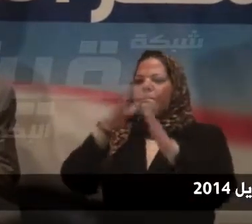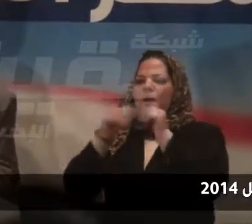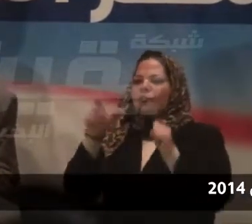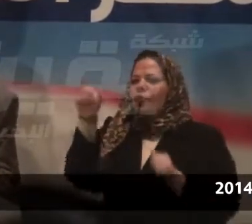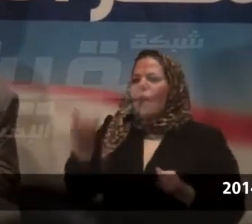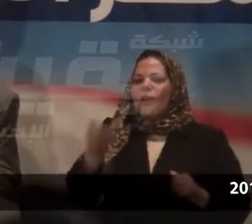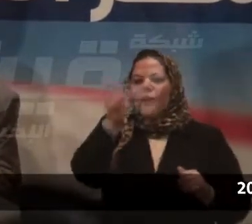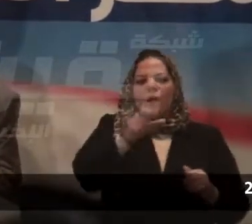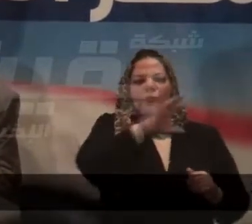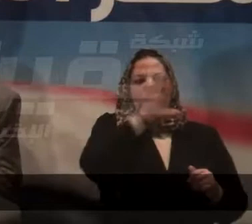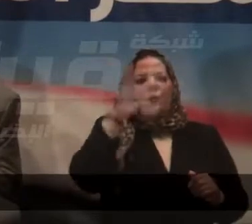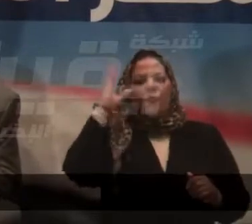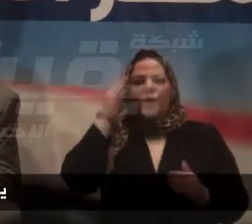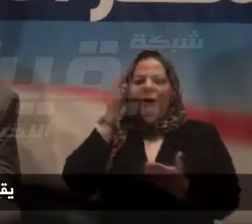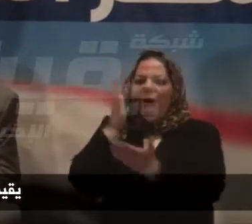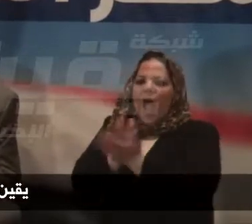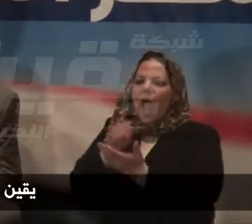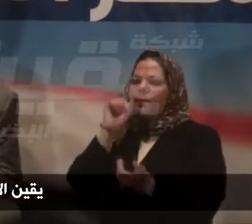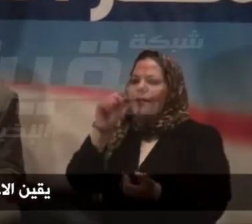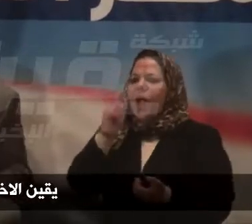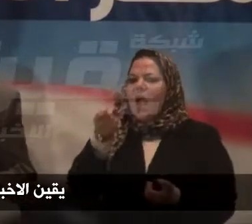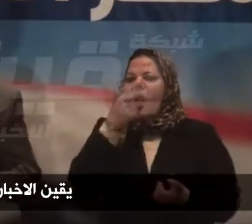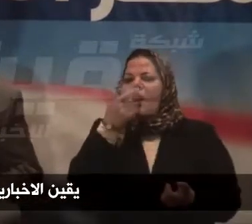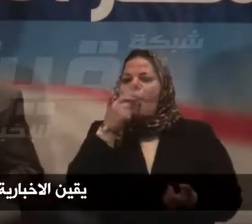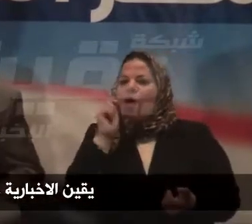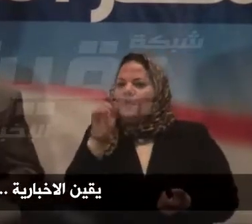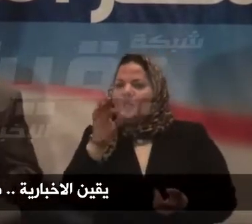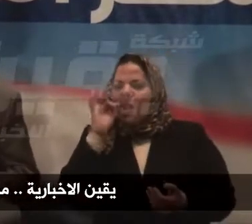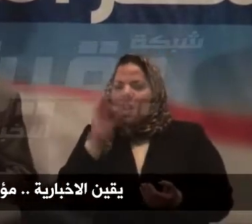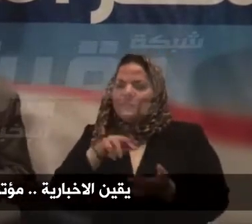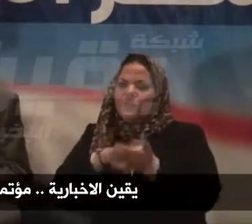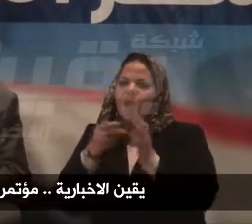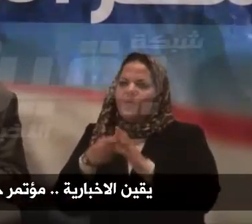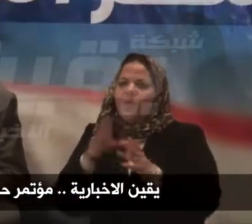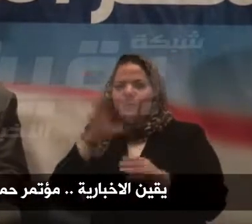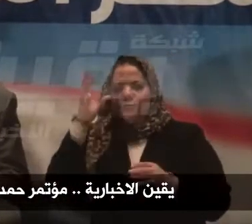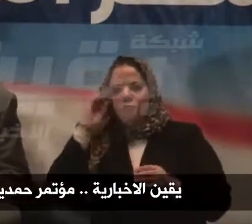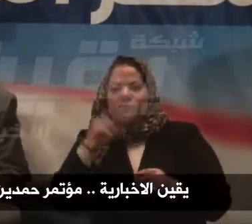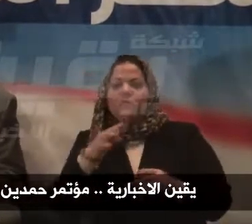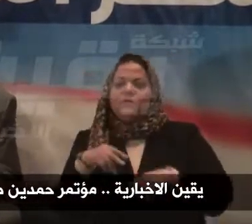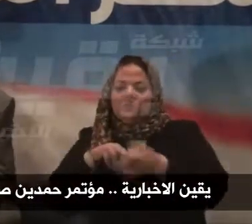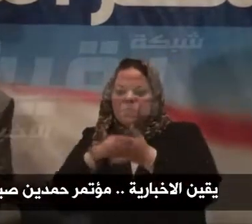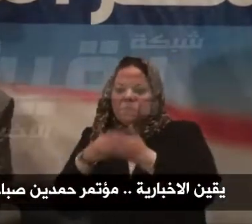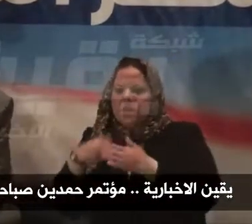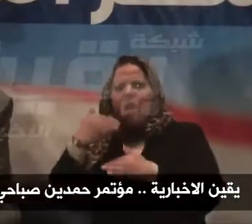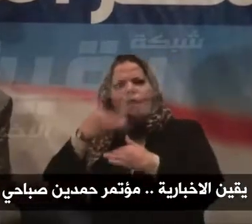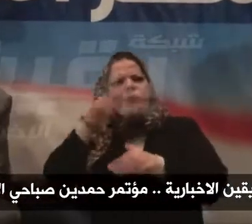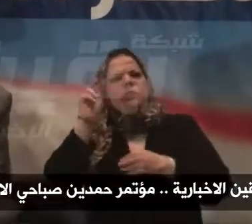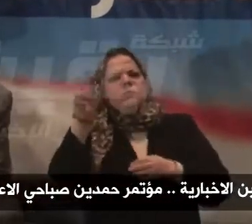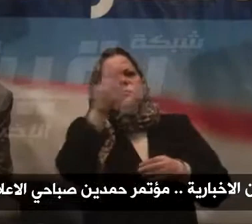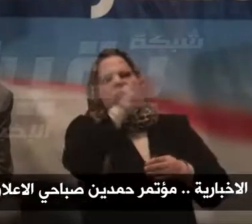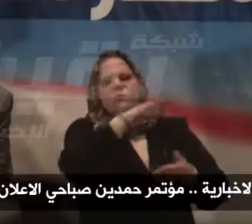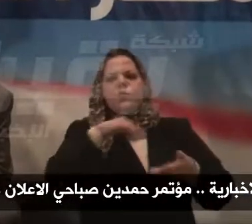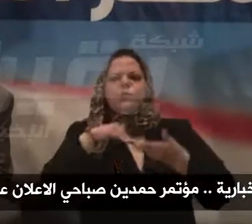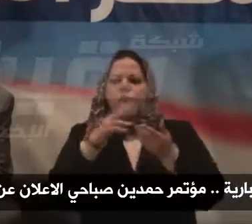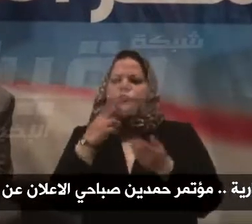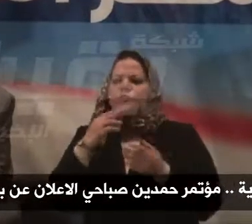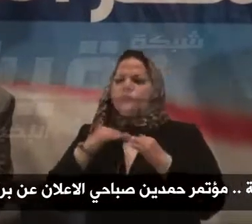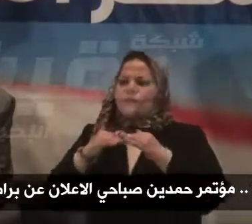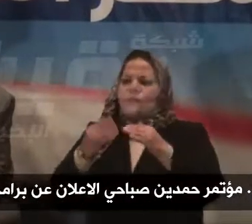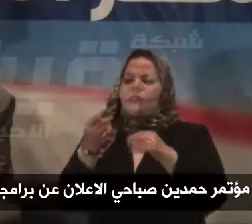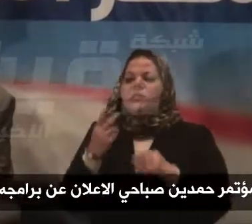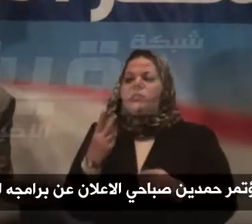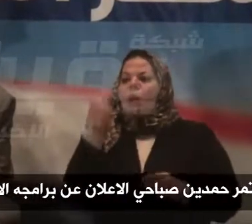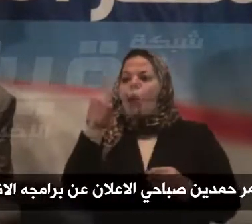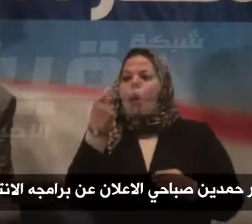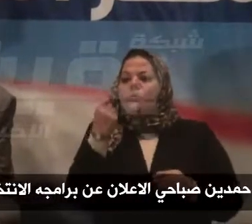المصريين وحقهم في العلاج، ويبدأ ببرنامج عاجل في السنوات الأربع لإصلاح 57